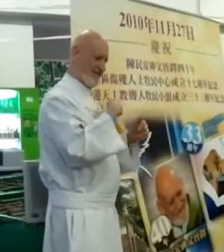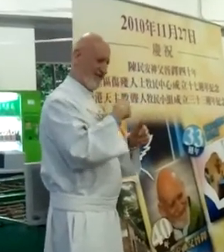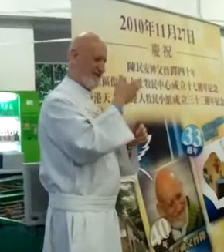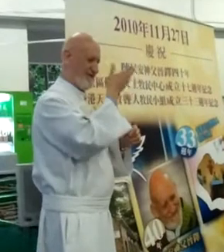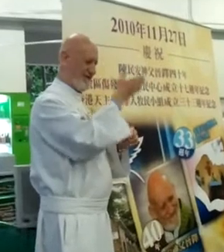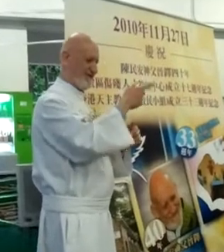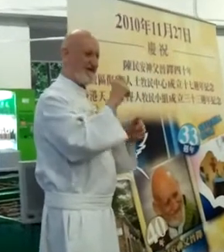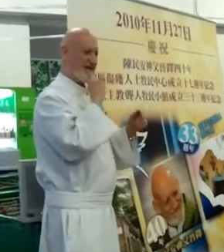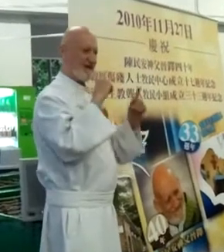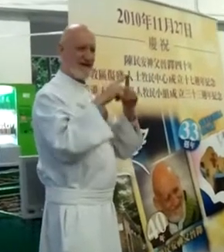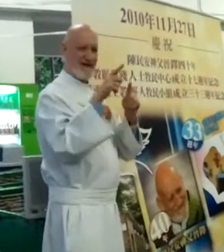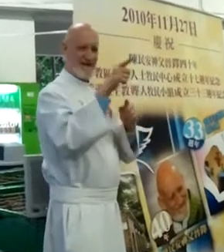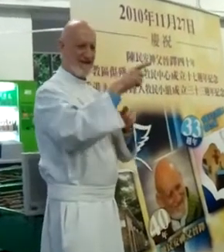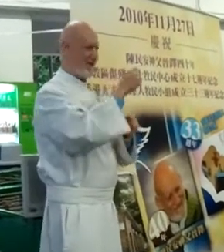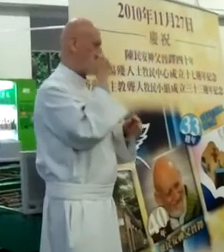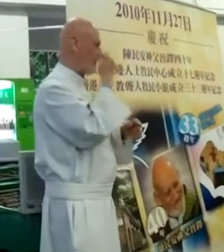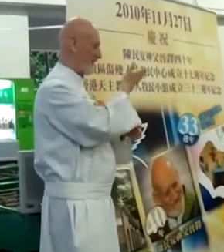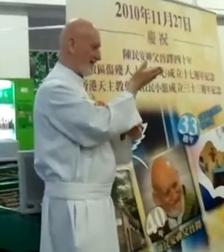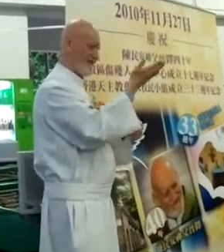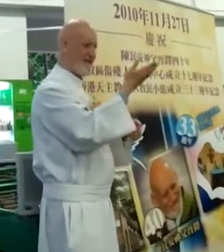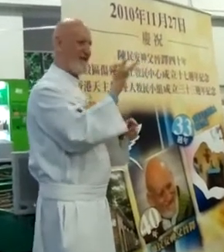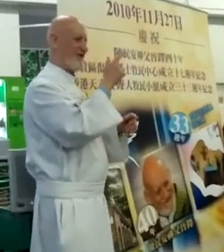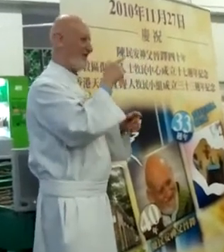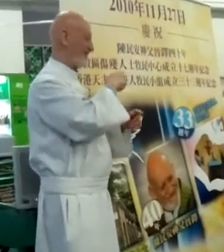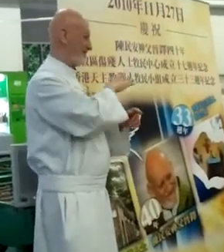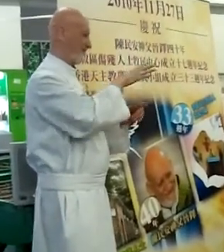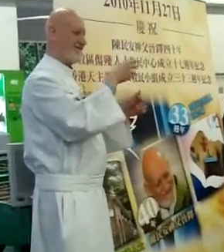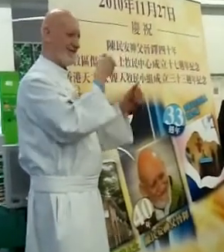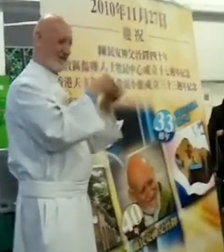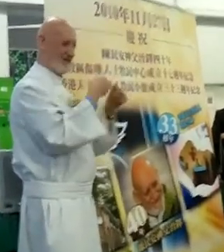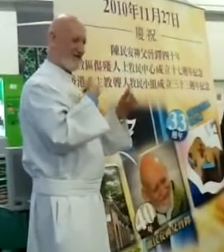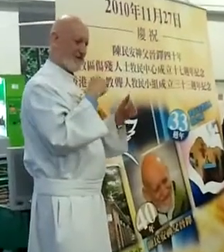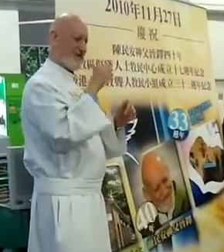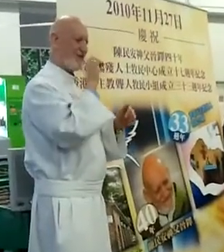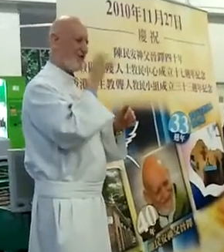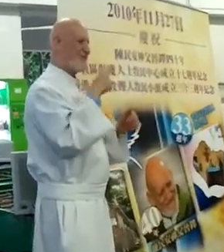特別呢是都去學習在大熱話那裡學習手語啦，